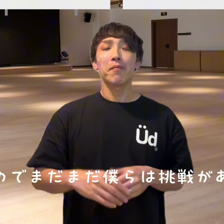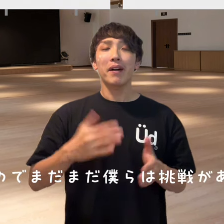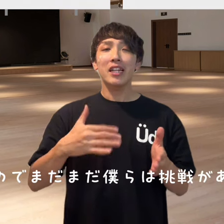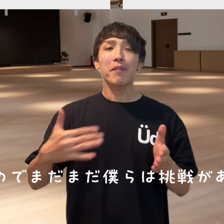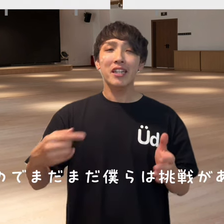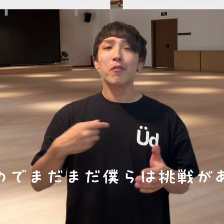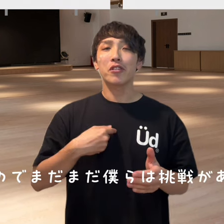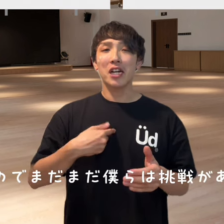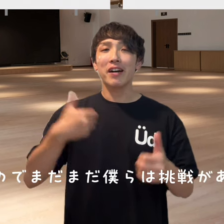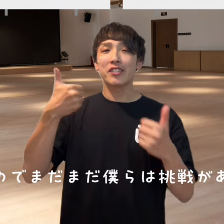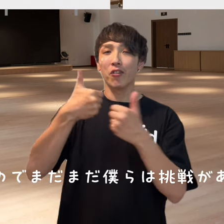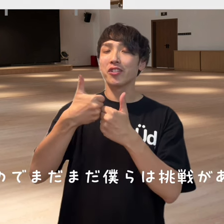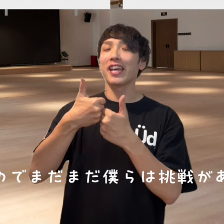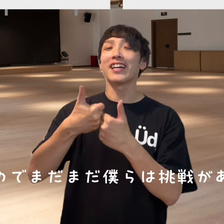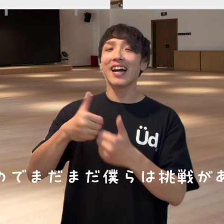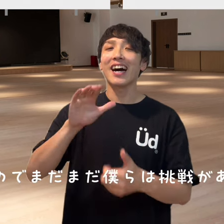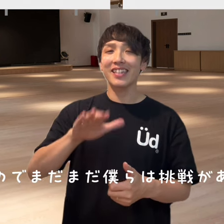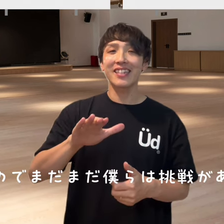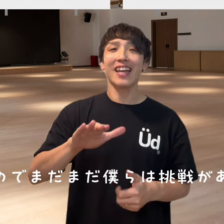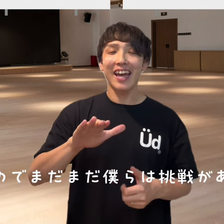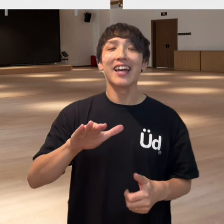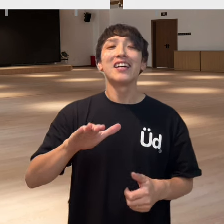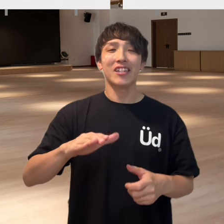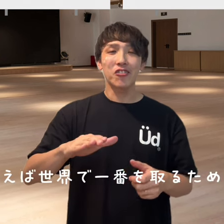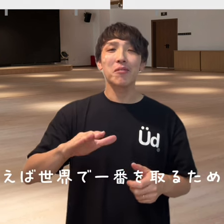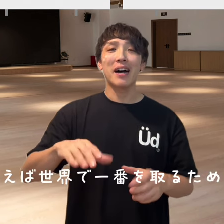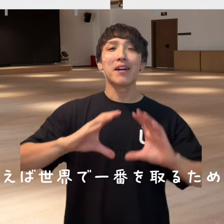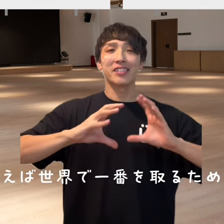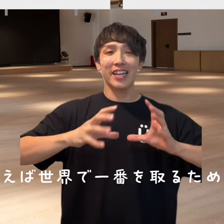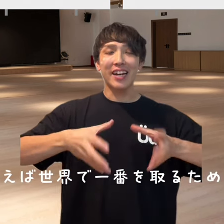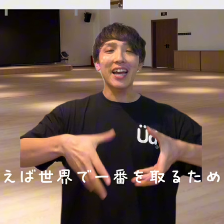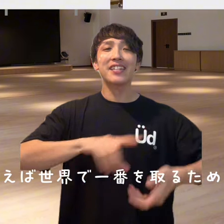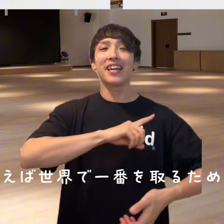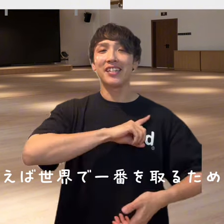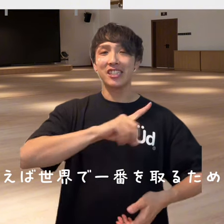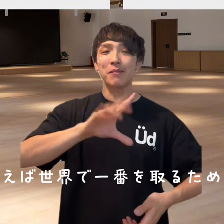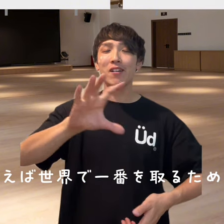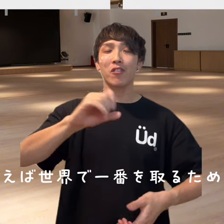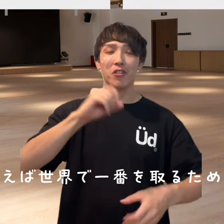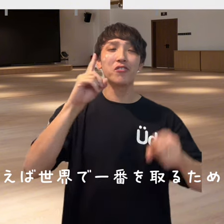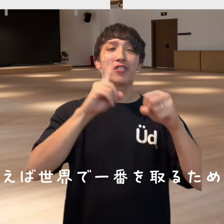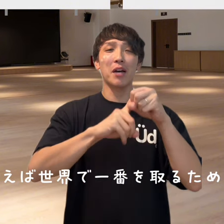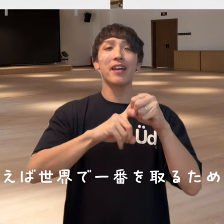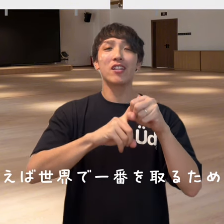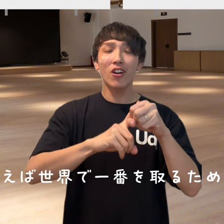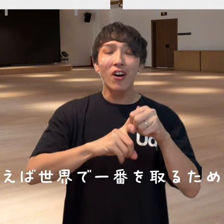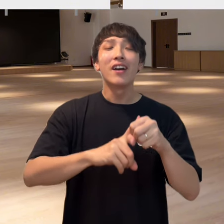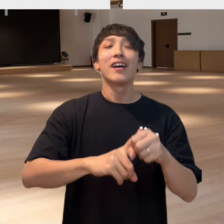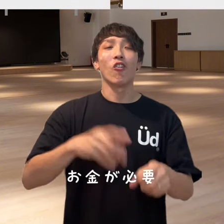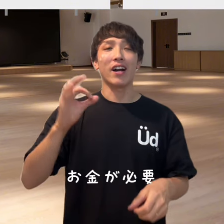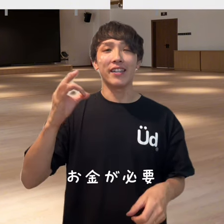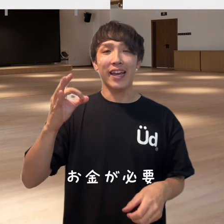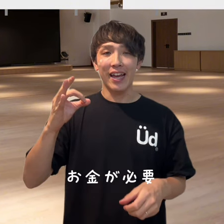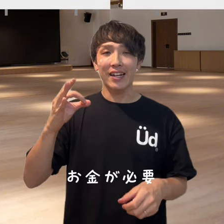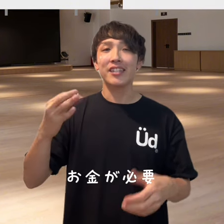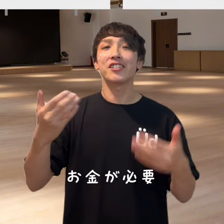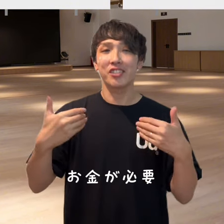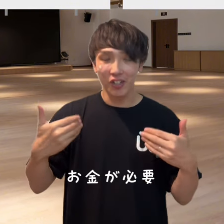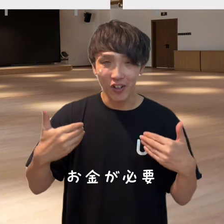だまだ僕らは挑戦があって、例えば世界で一番を取るためのお金が必要